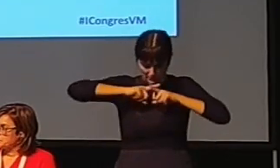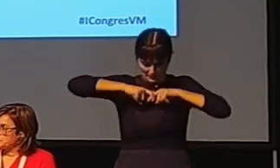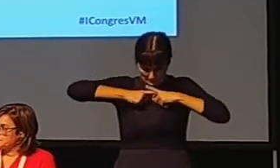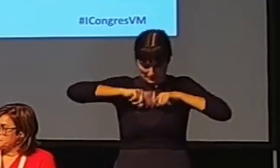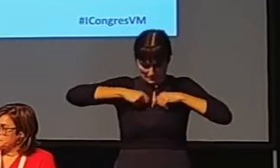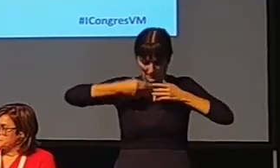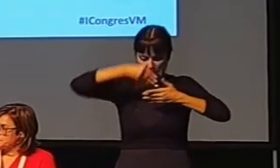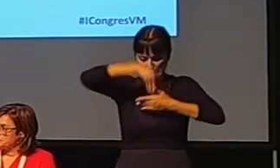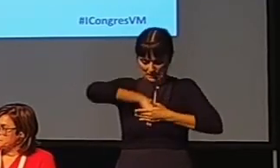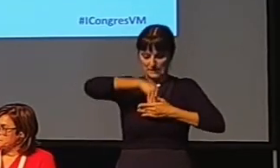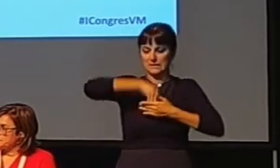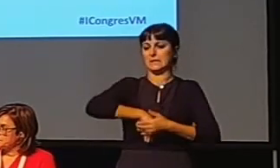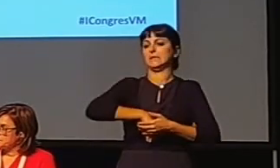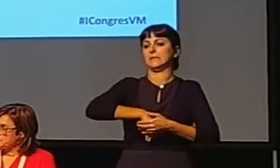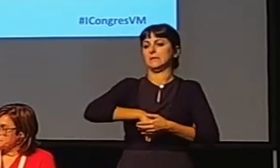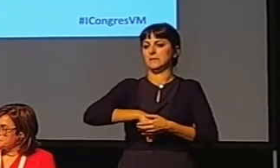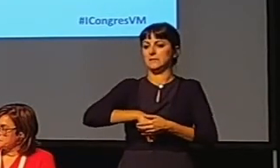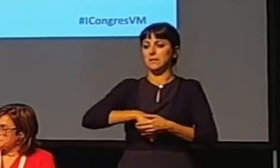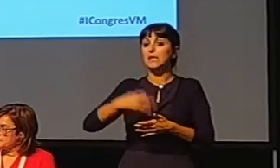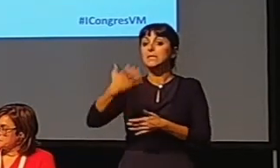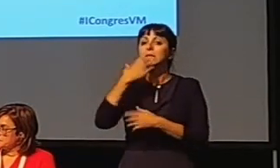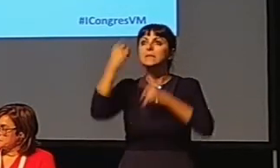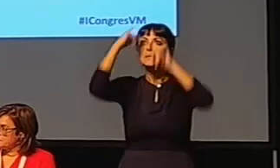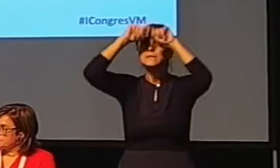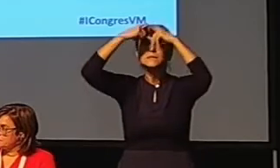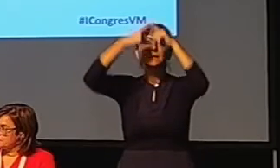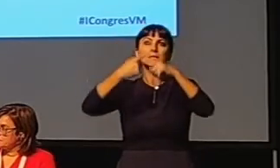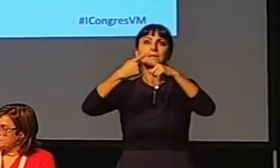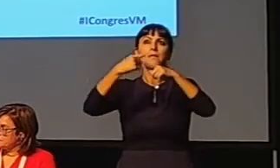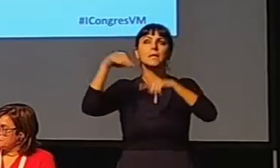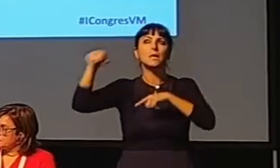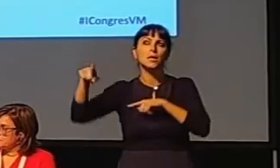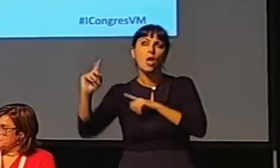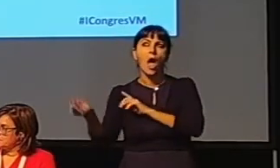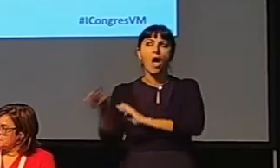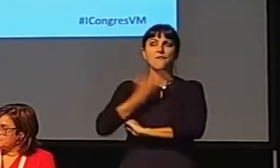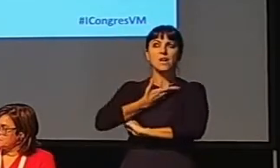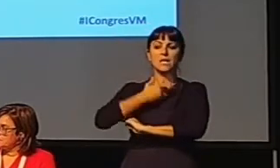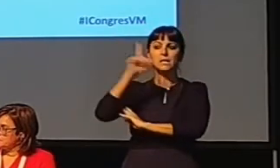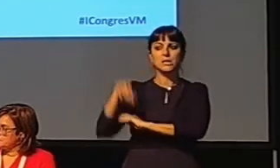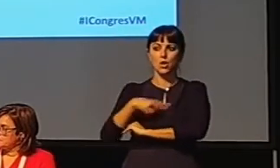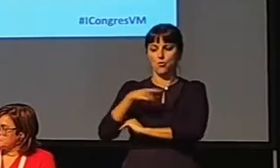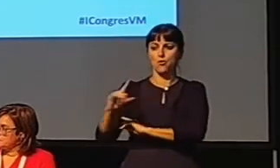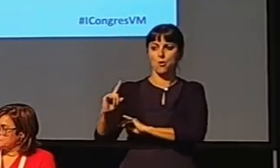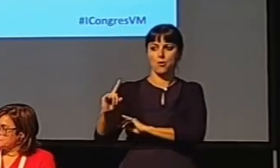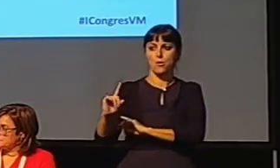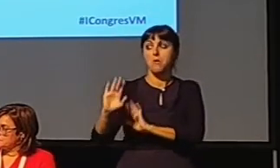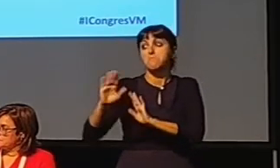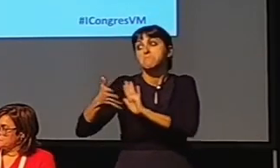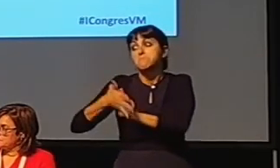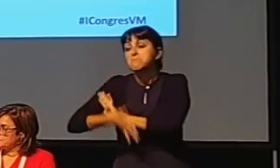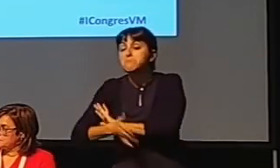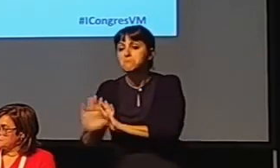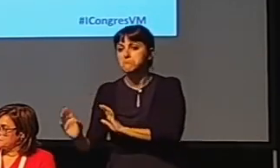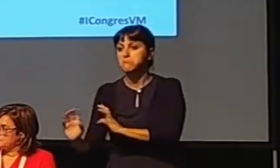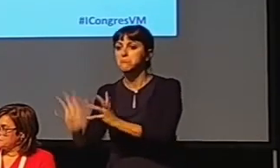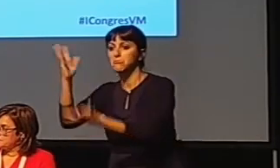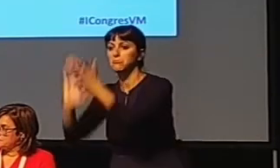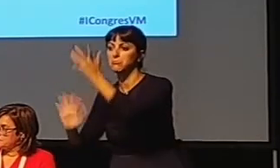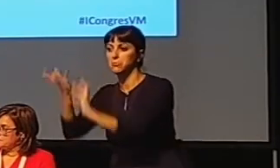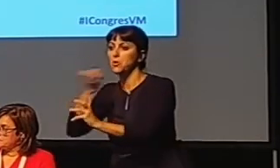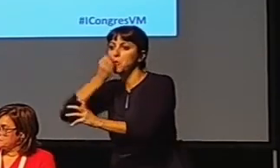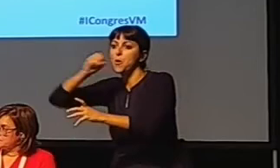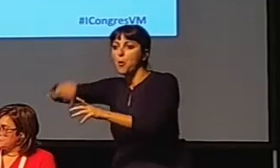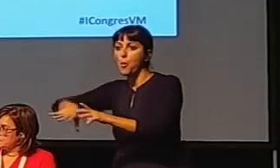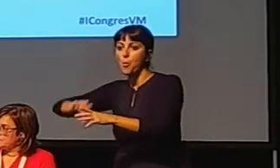O sea, repensando es como si esto tiene que ver conmigo o no. Perquè a lo millor crema contenidors no té que veure amb mi.